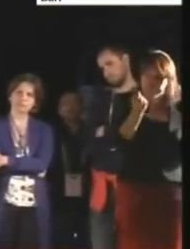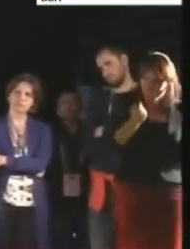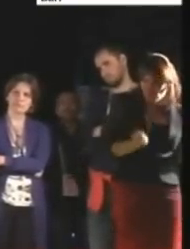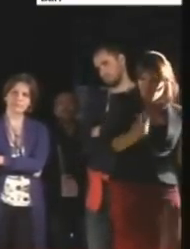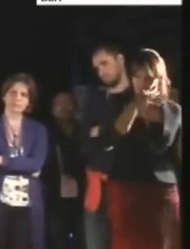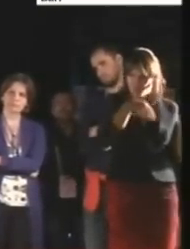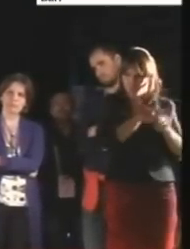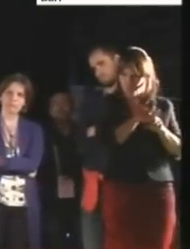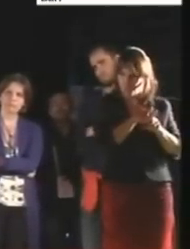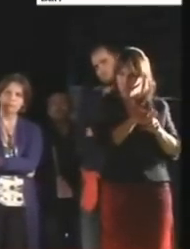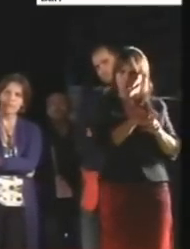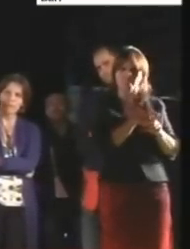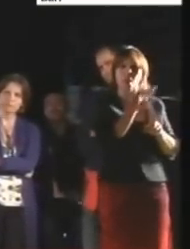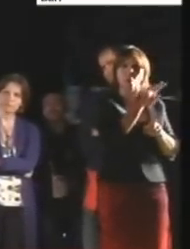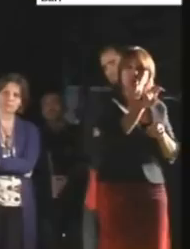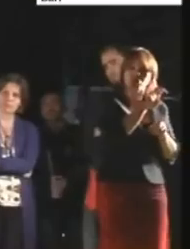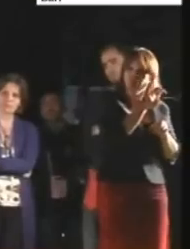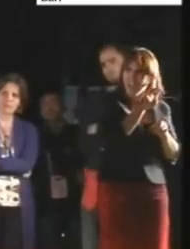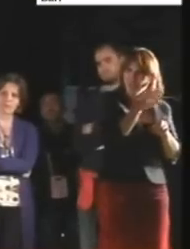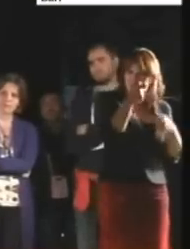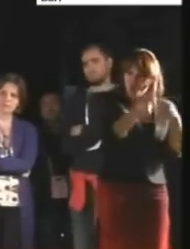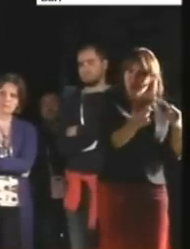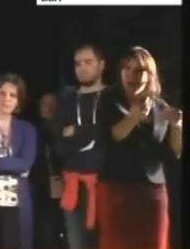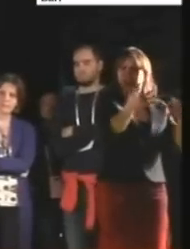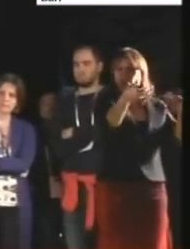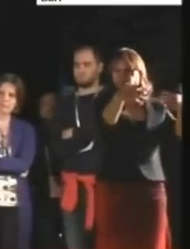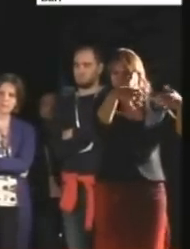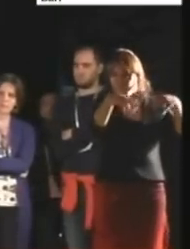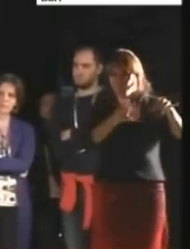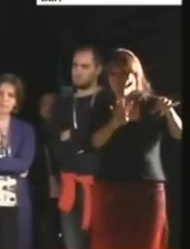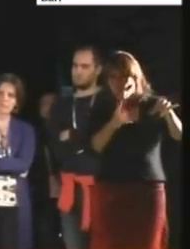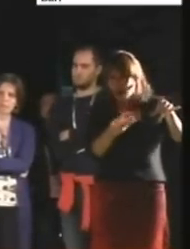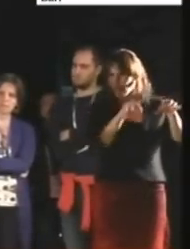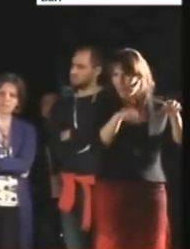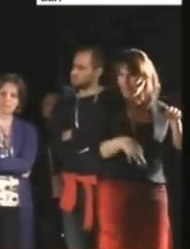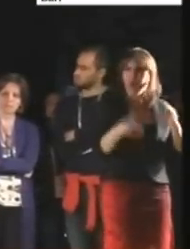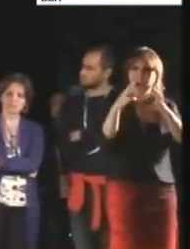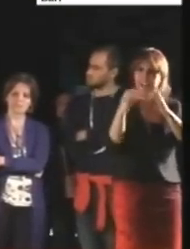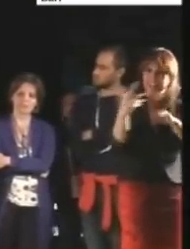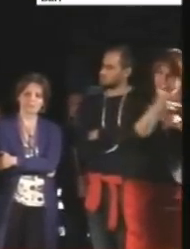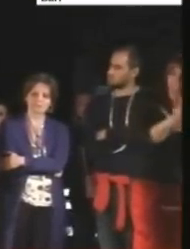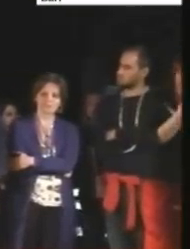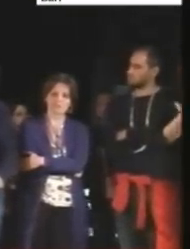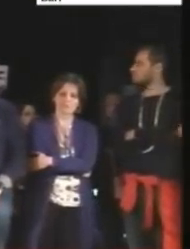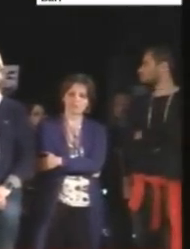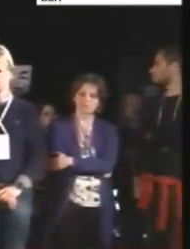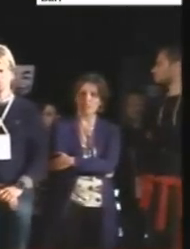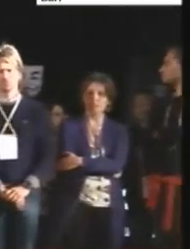Watt, metro quadro anno, da 400 a 4 e dai da lavorare piccole imprese, idraulici,